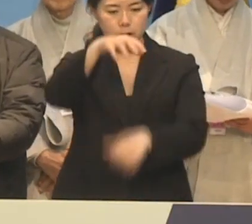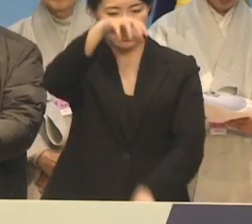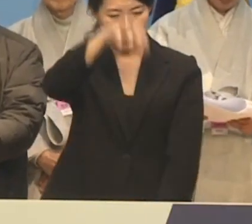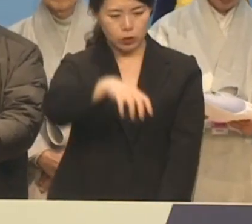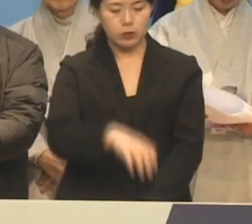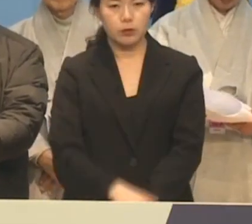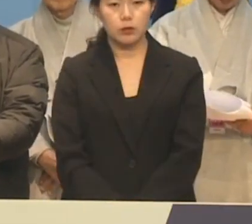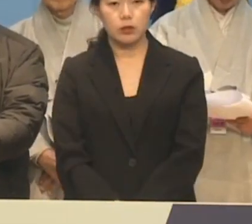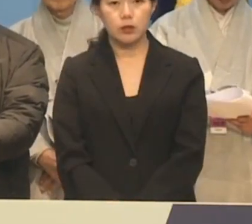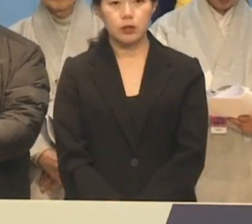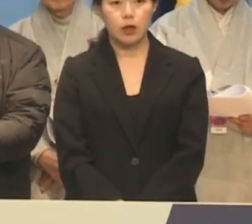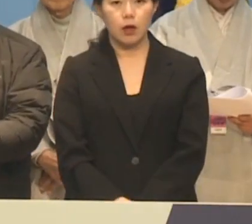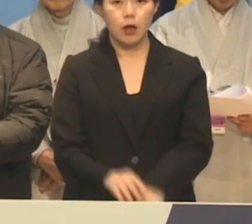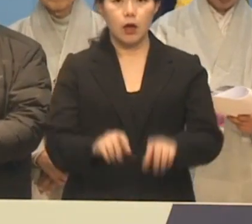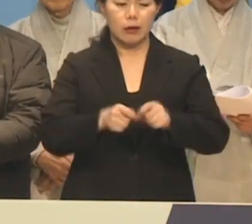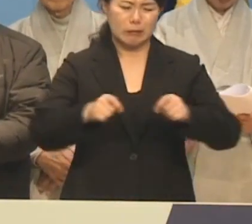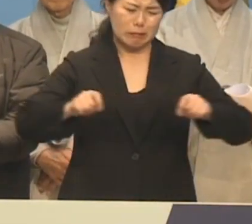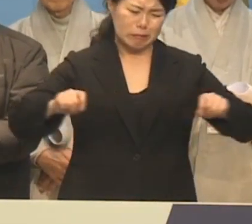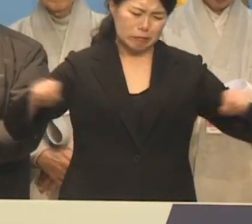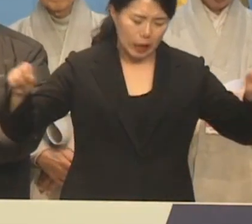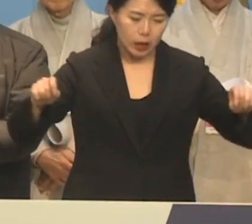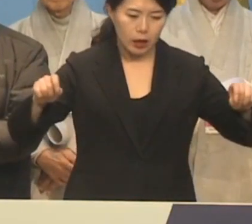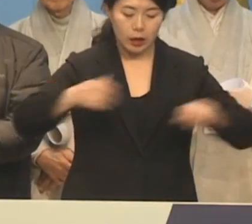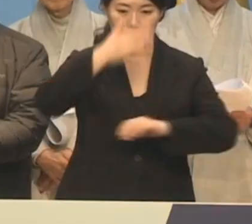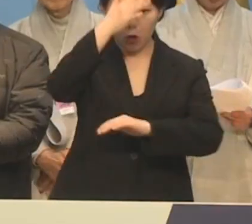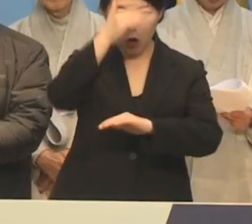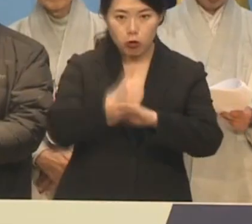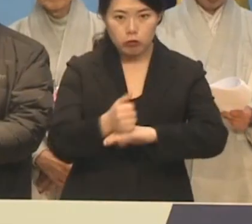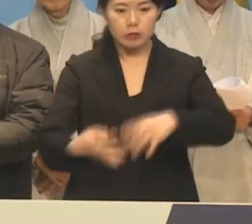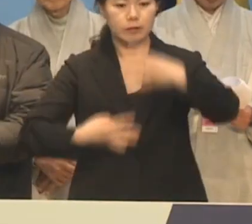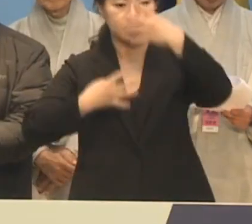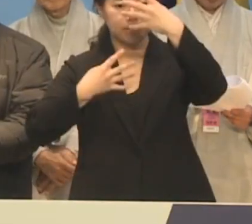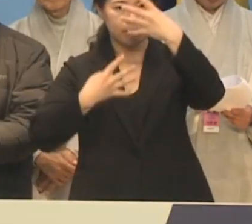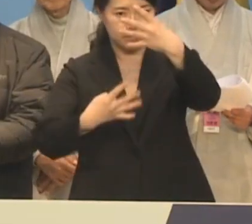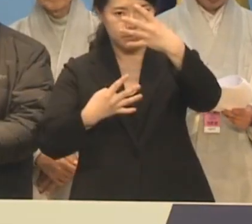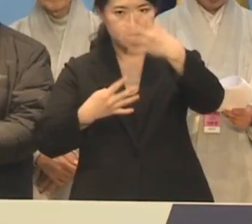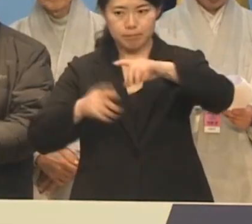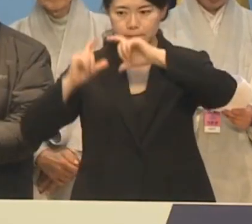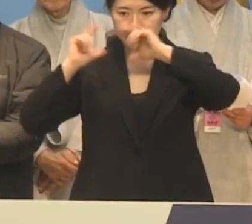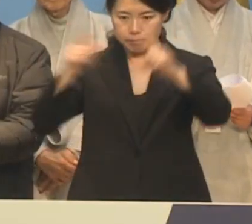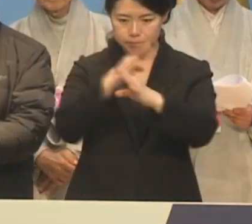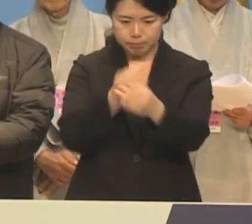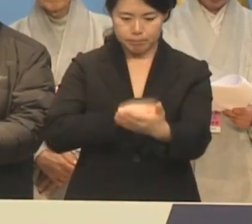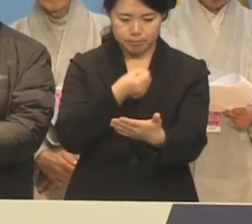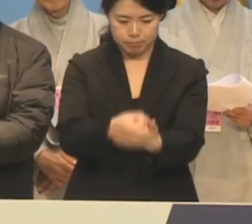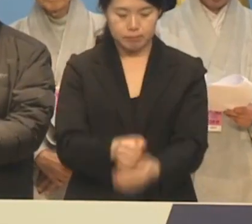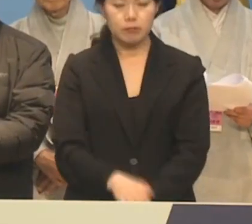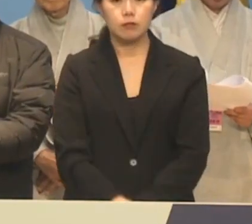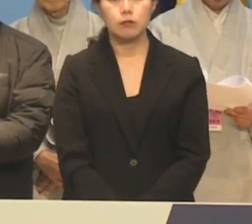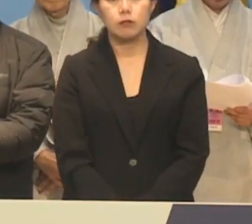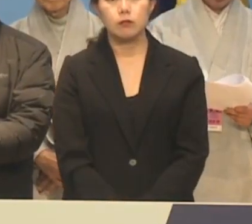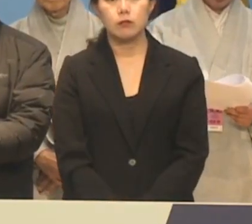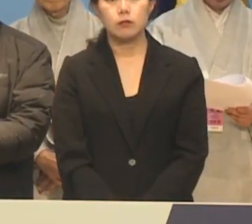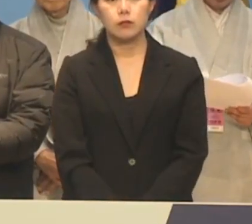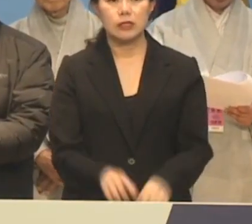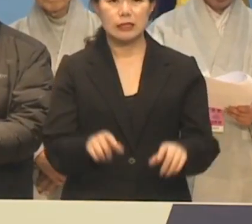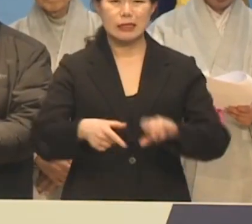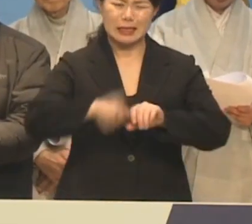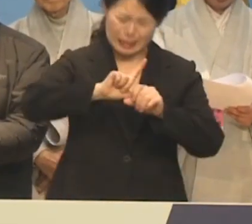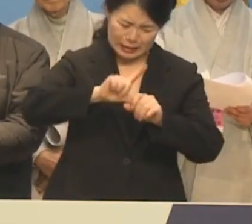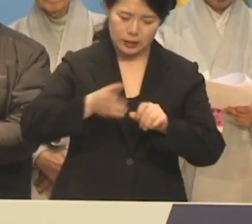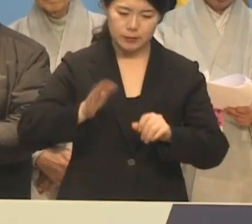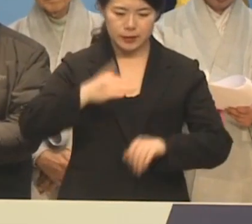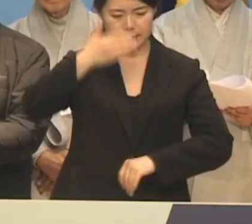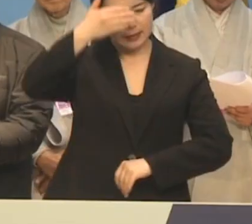헌법재판소는 참으로 오랜 시간을 끌다가 마침내 4월 4일로 선고일을 지정했습니다. 너무 늦었지만